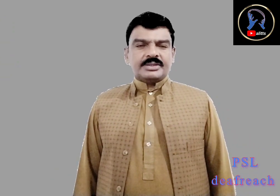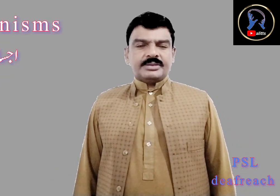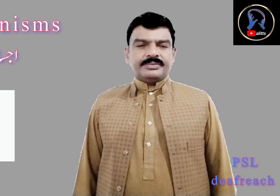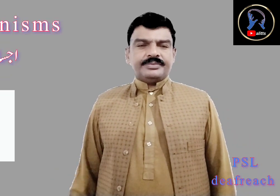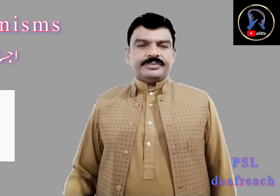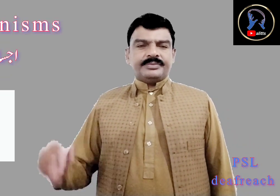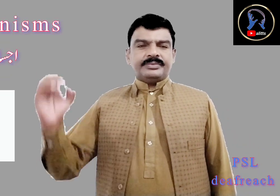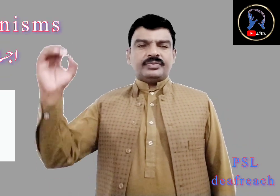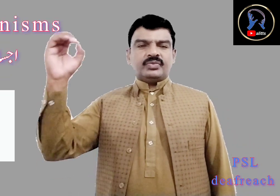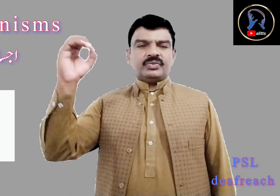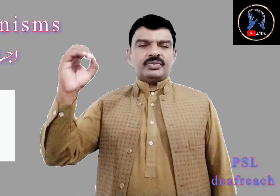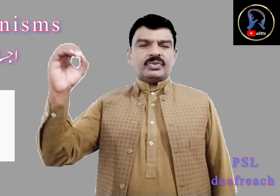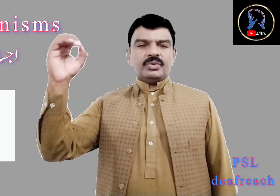ऑर्गेनिज्म ओ